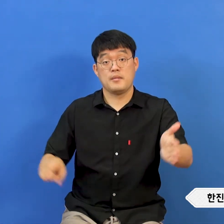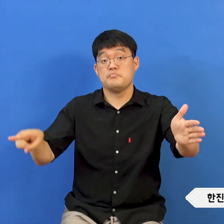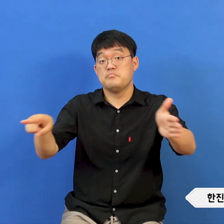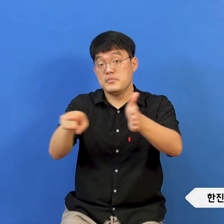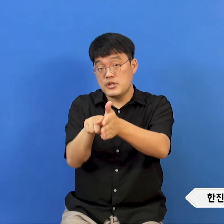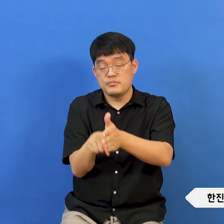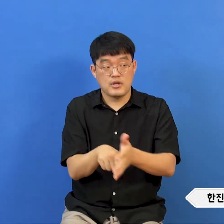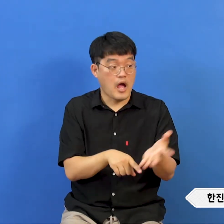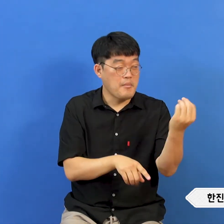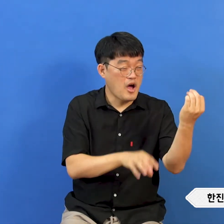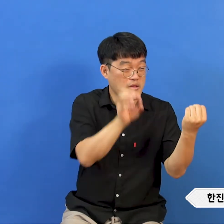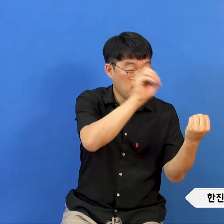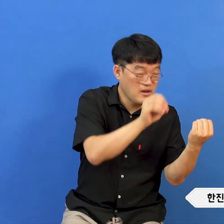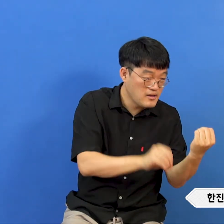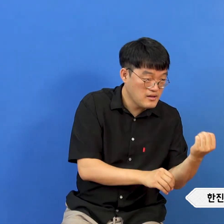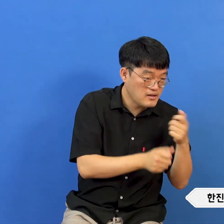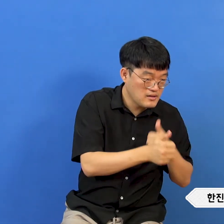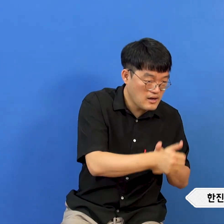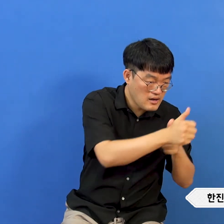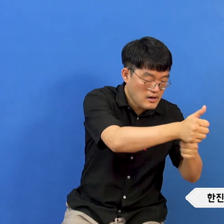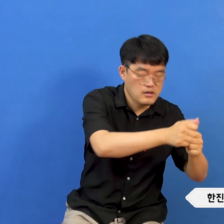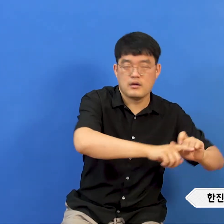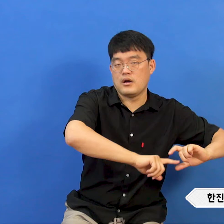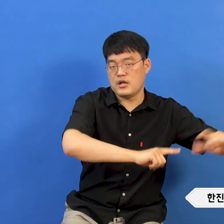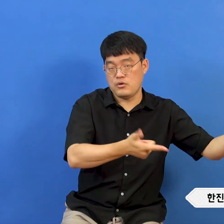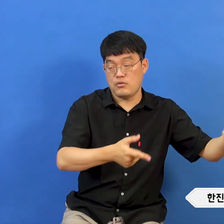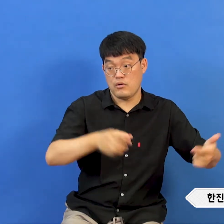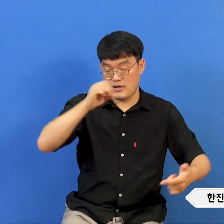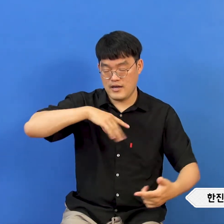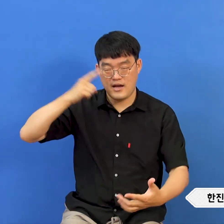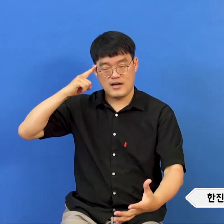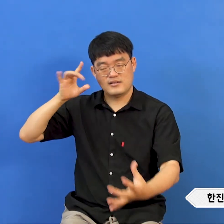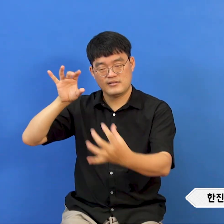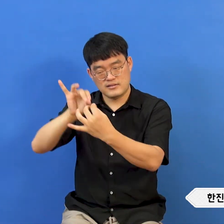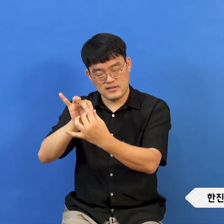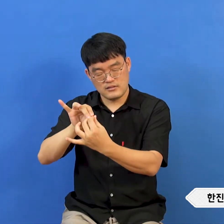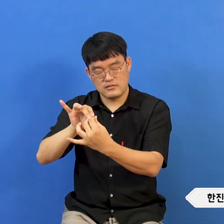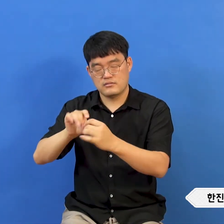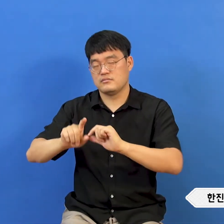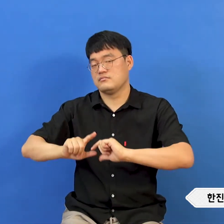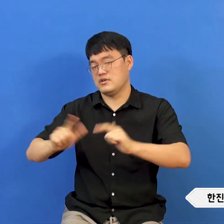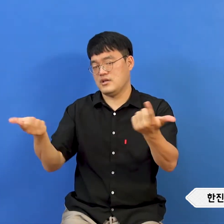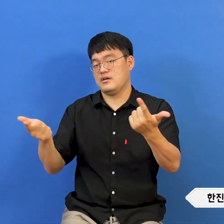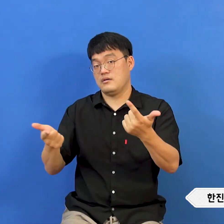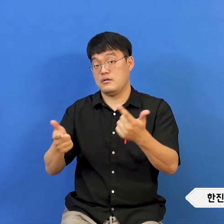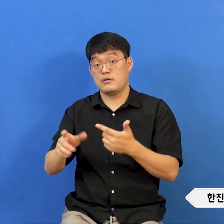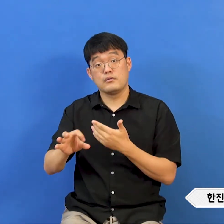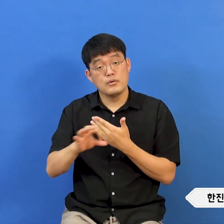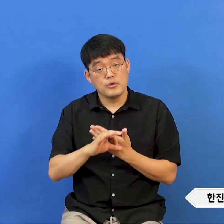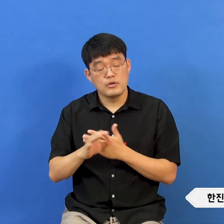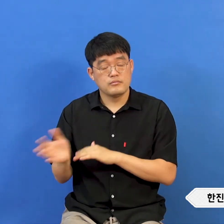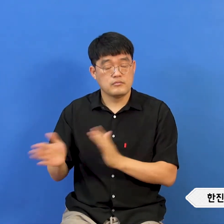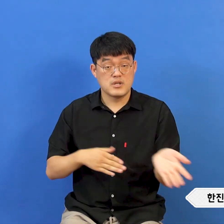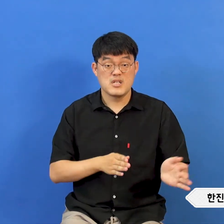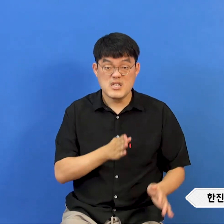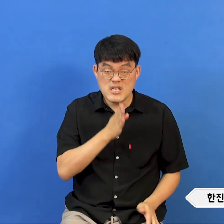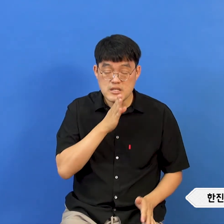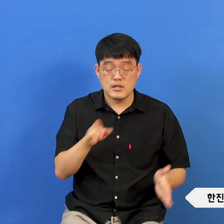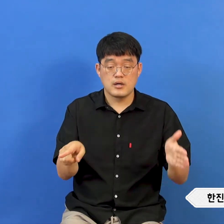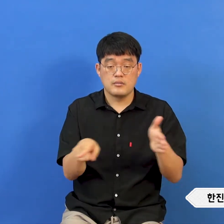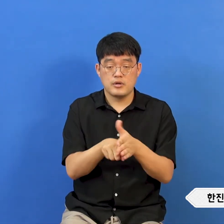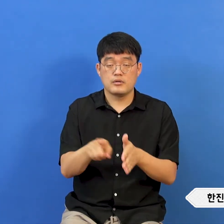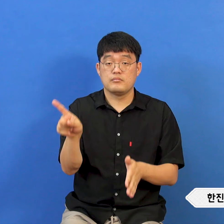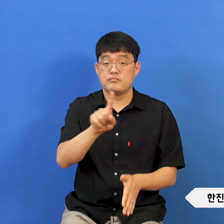확률을 따라가는 것도 아니고 그리고 단순히 찬동하는 것도 아니라고 했습니다. 그럼 믿음은 뭔가?